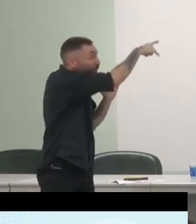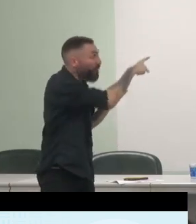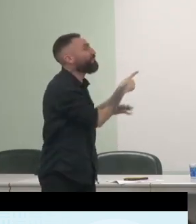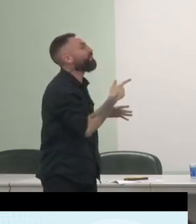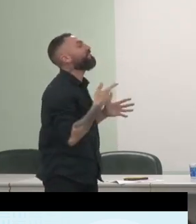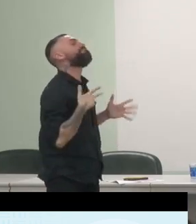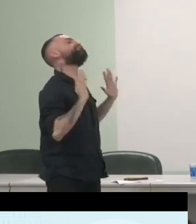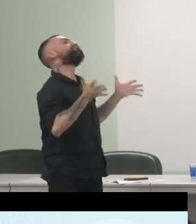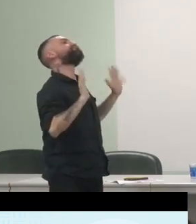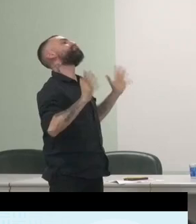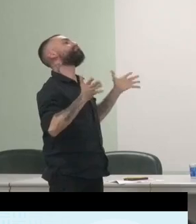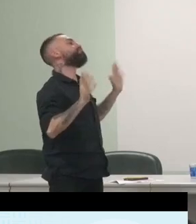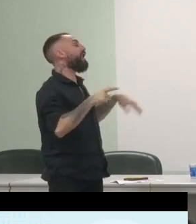exemplos?